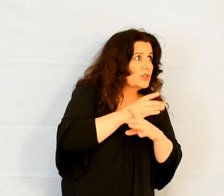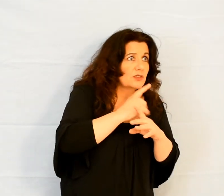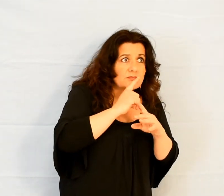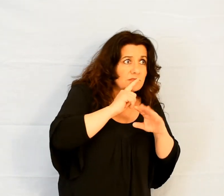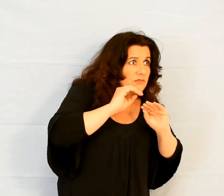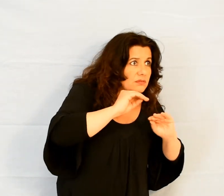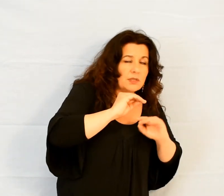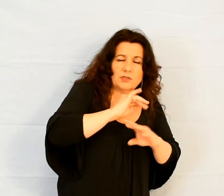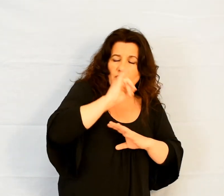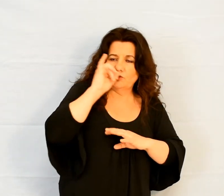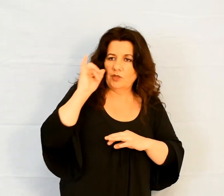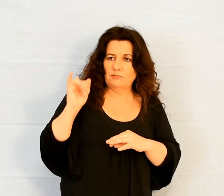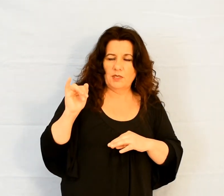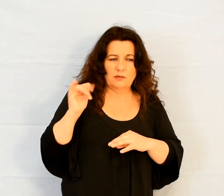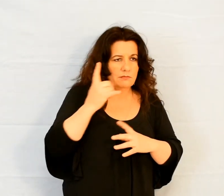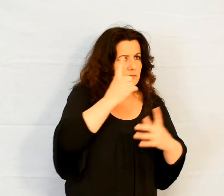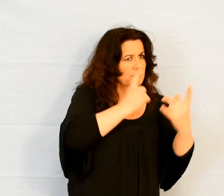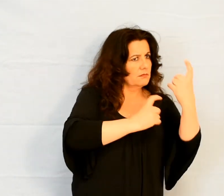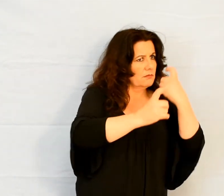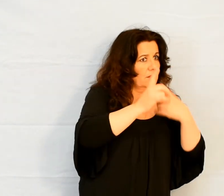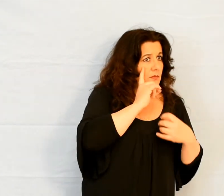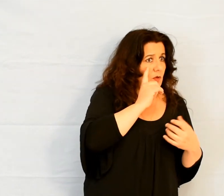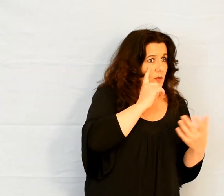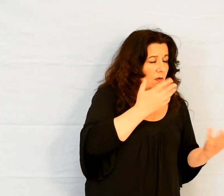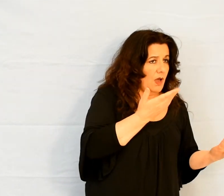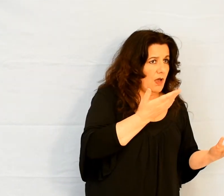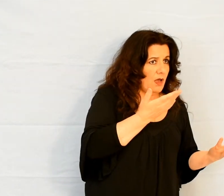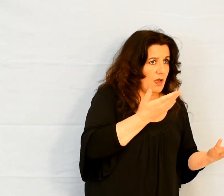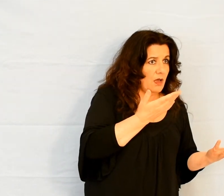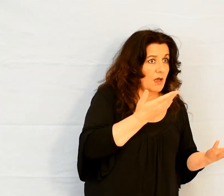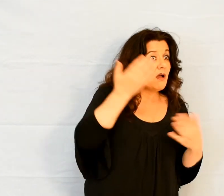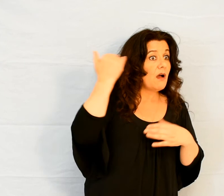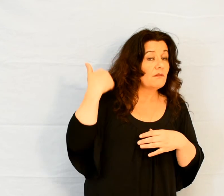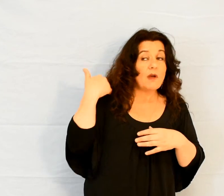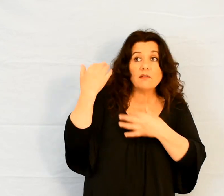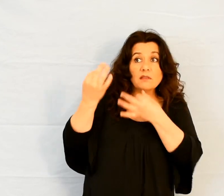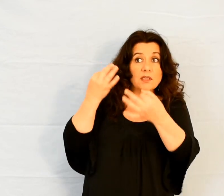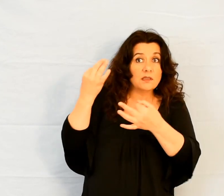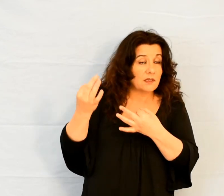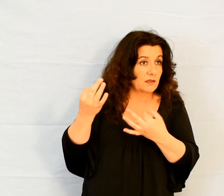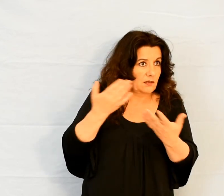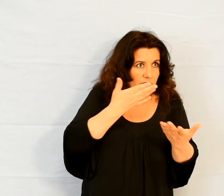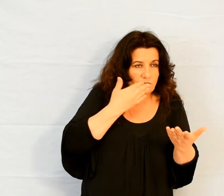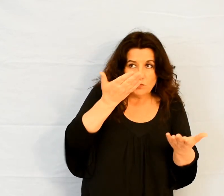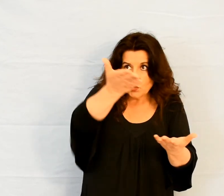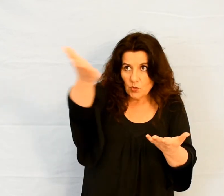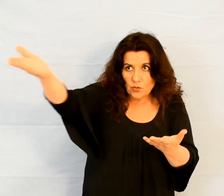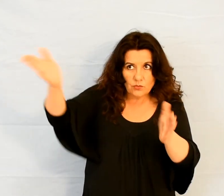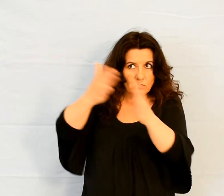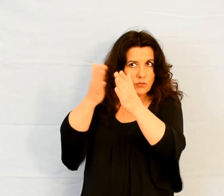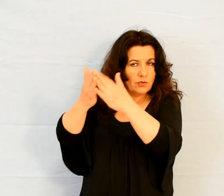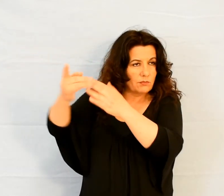Ce que je leur ai dit, demande-le à ceux qui m'ont entendu. Eux savent ce que j'ai dit. »